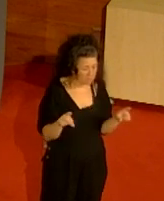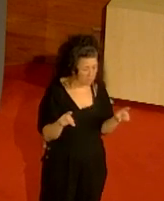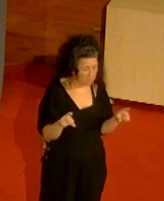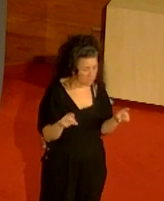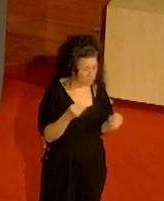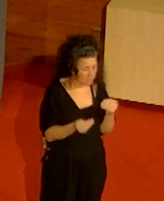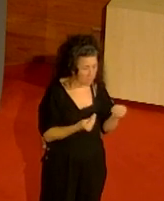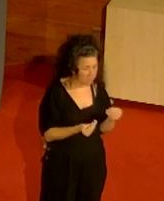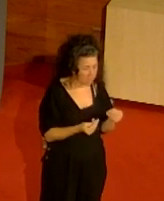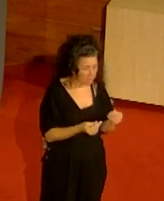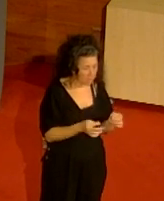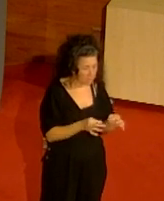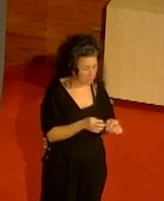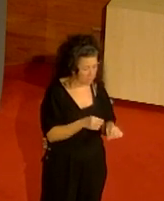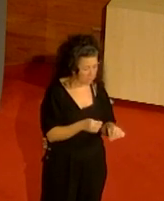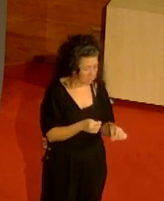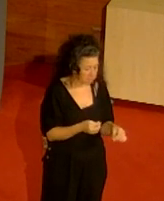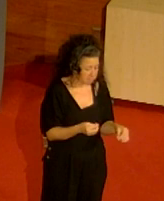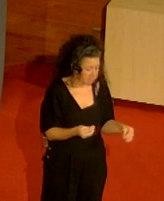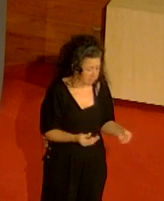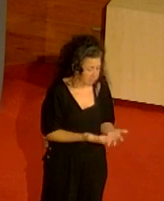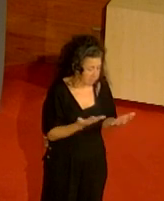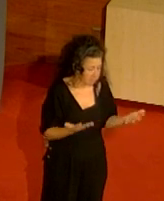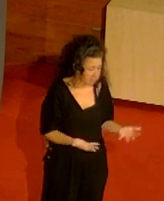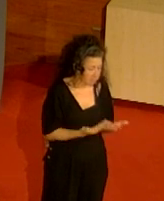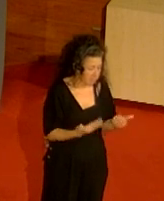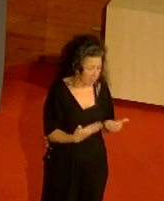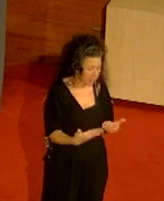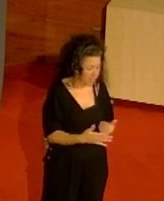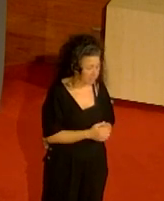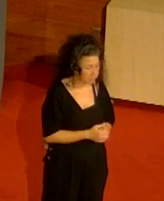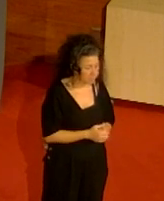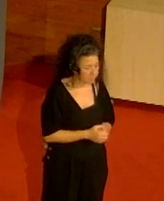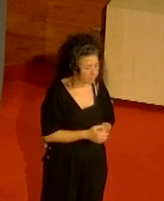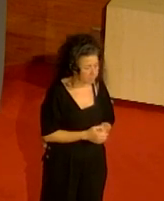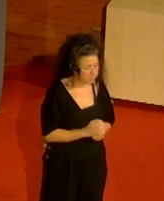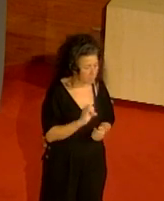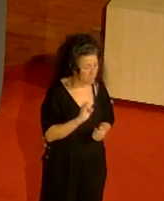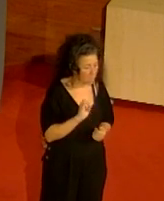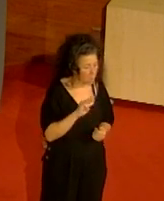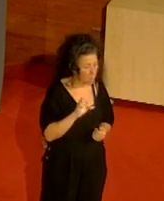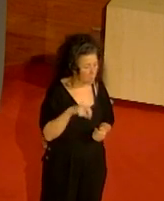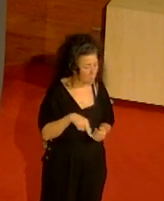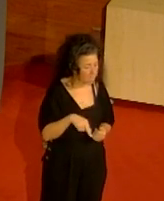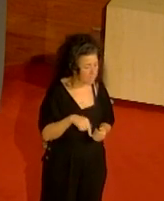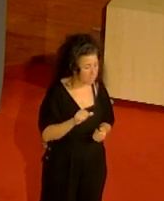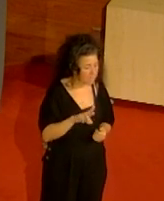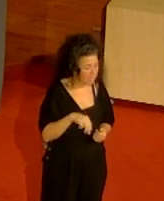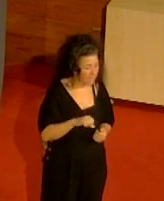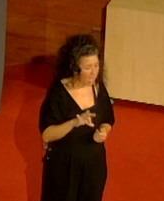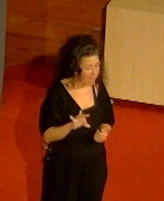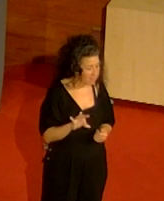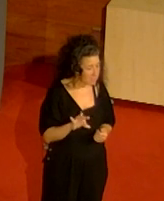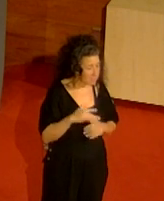tirita. Open Arms, que hace una gran labor en el Mediterráneo, pues bueno, ellos lo saben, lo dicen además, ponen una tirita, porque lo